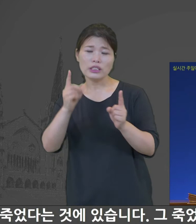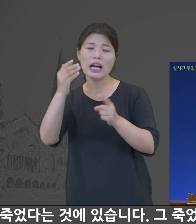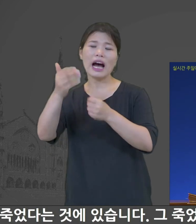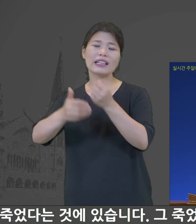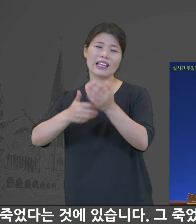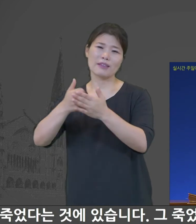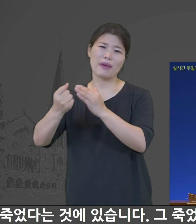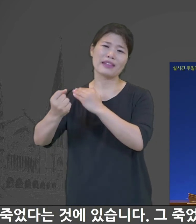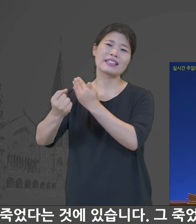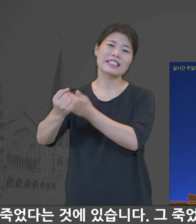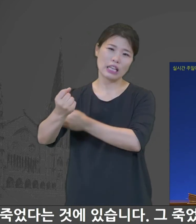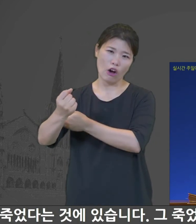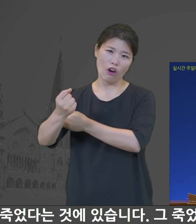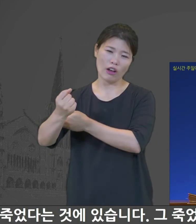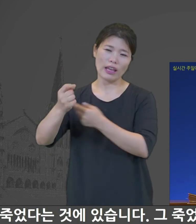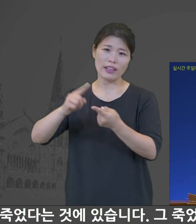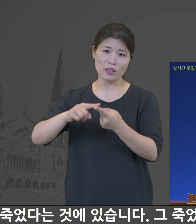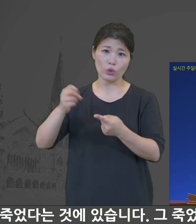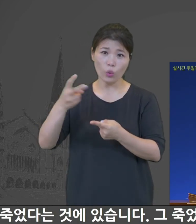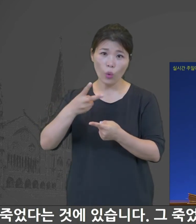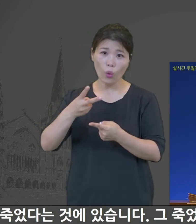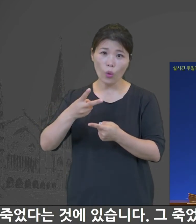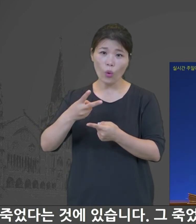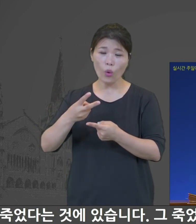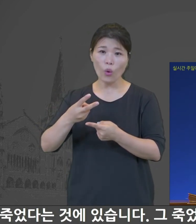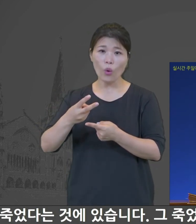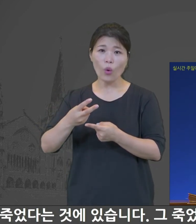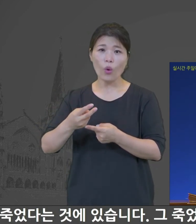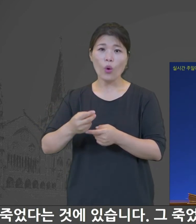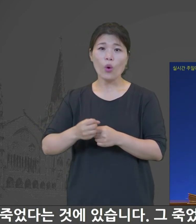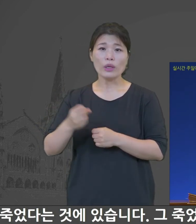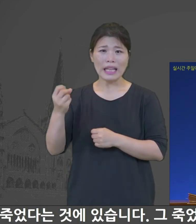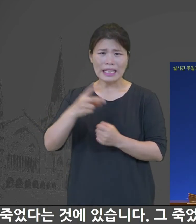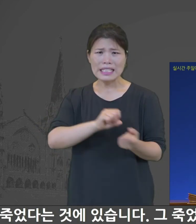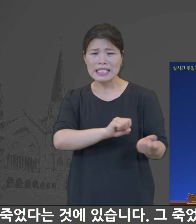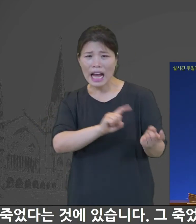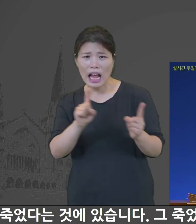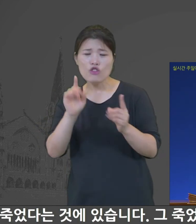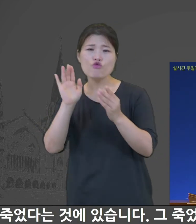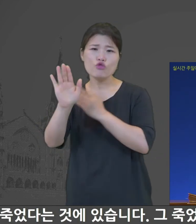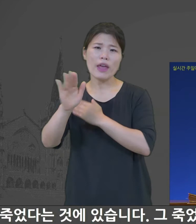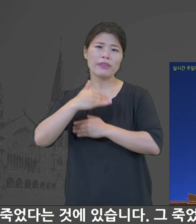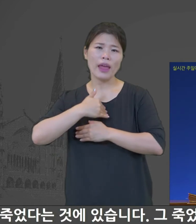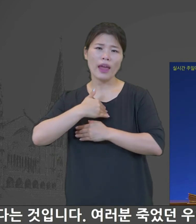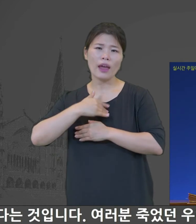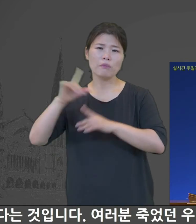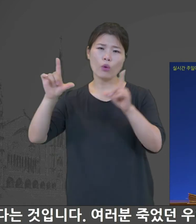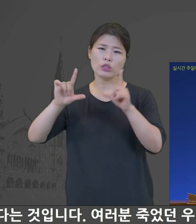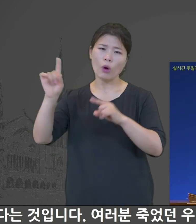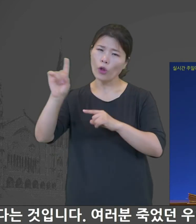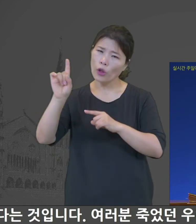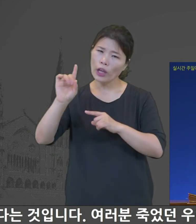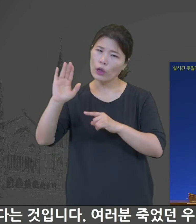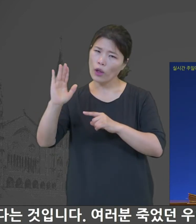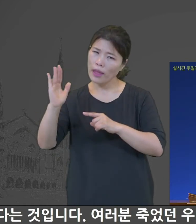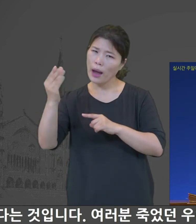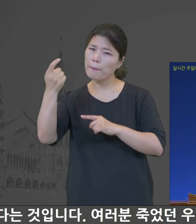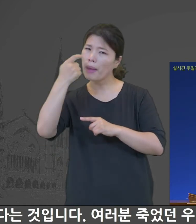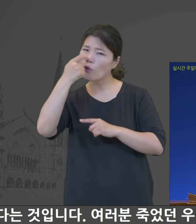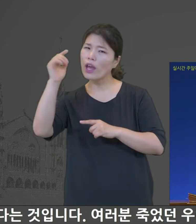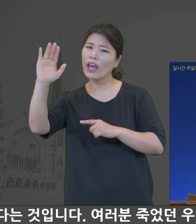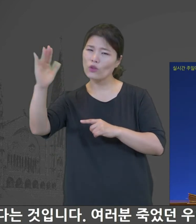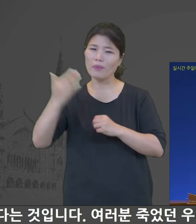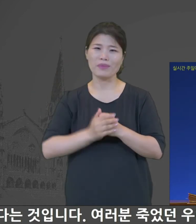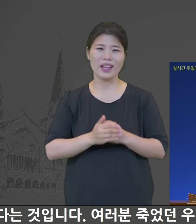살아난 다음에 우리가 무엇을 해야 되는지 이것을 잘 배우게 되는 거죠. 여러분, 다시 한번